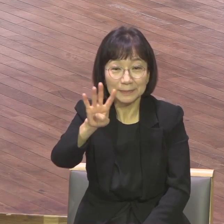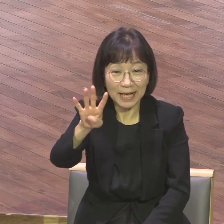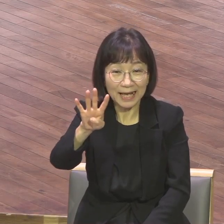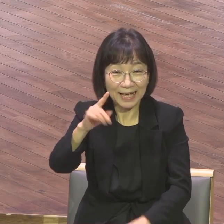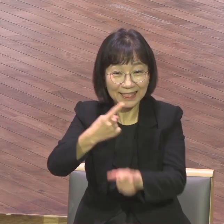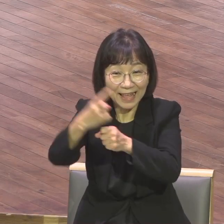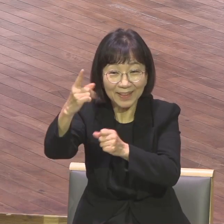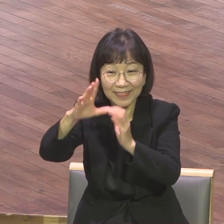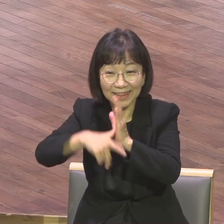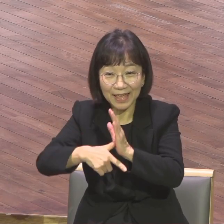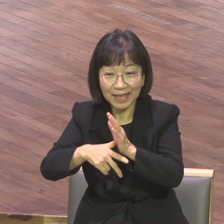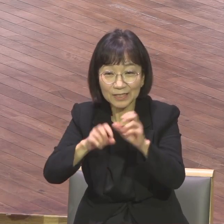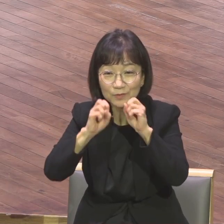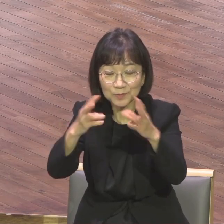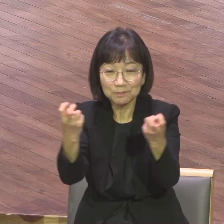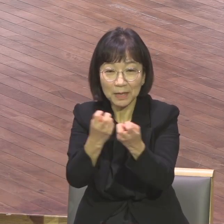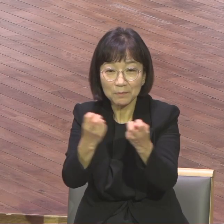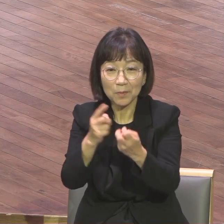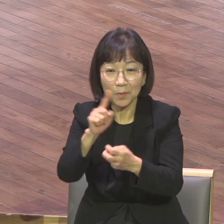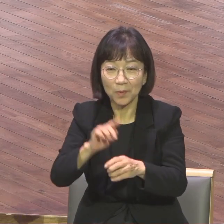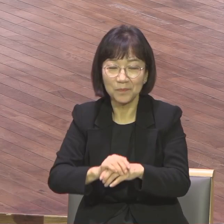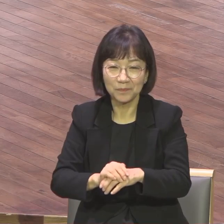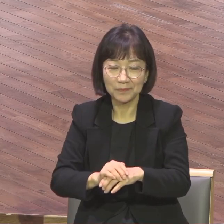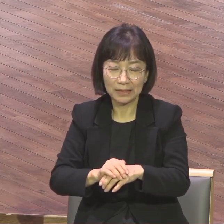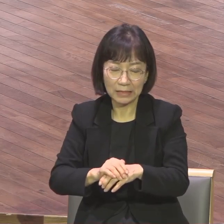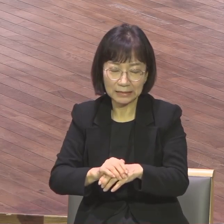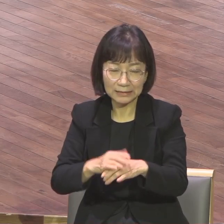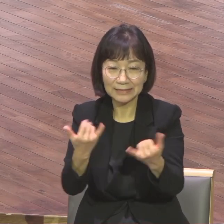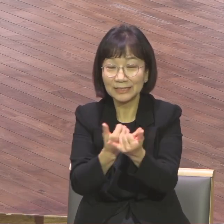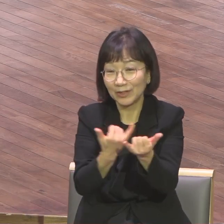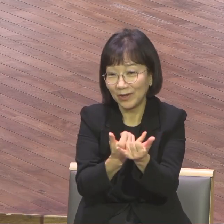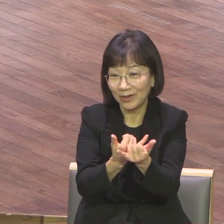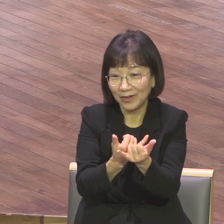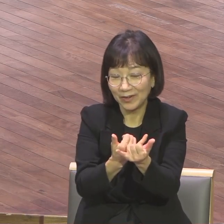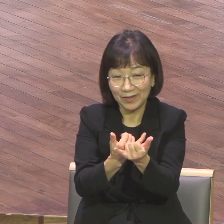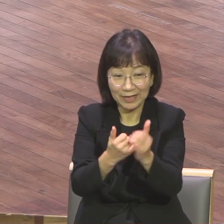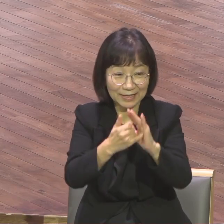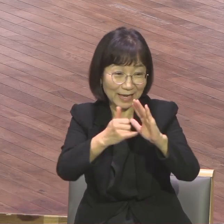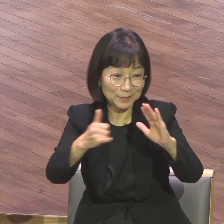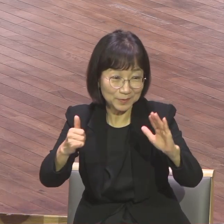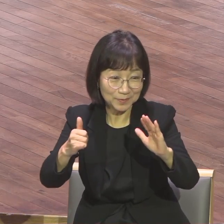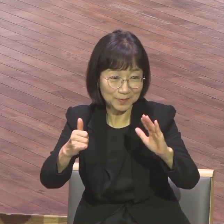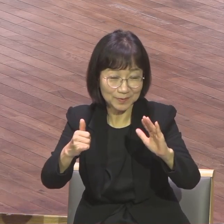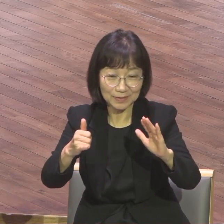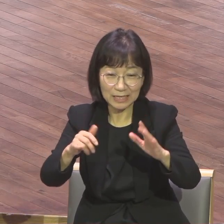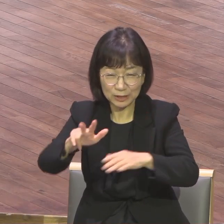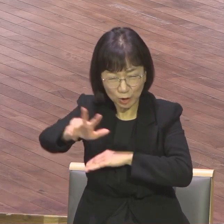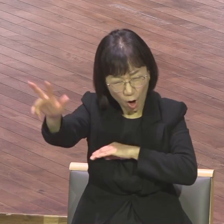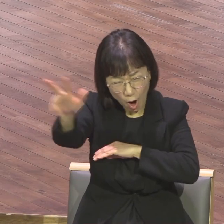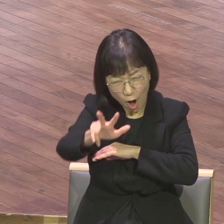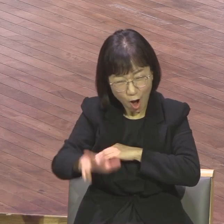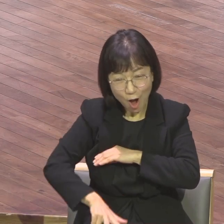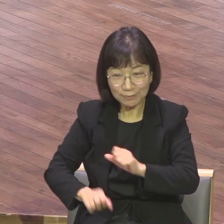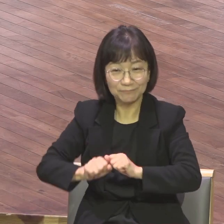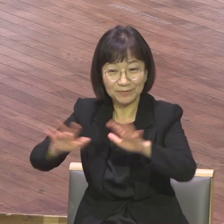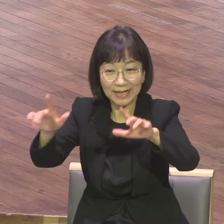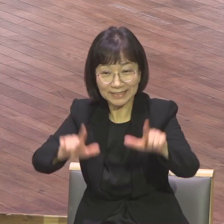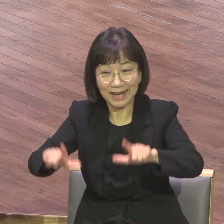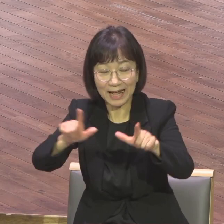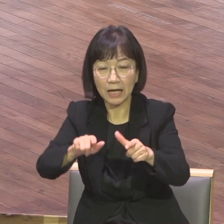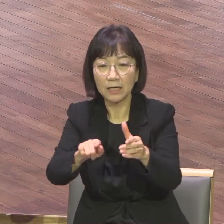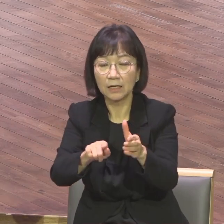권륙전도를 통해서 전국에 흩어져 있는 이 불신 가족 친척 복음화를 향해 도전할 것입니다.